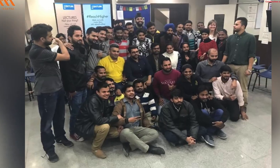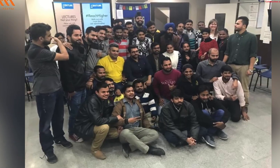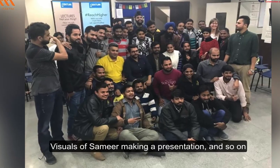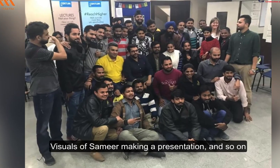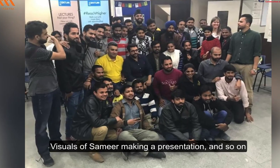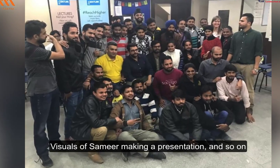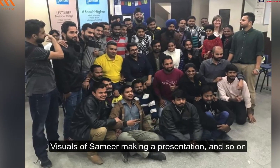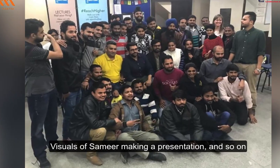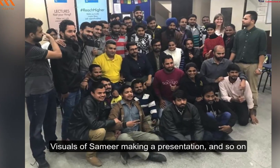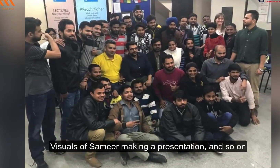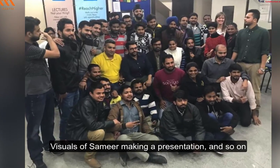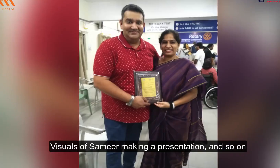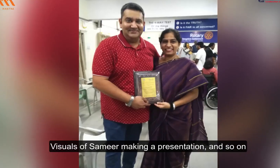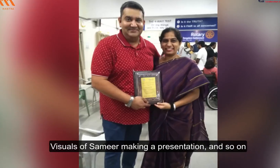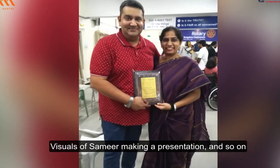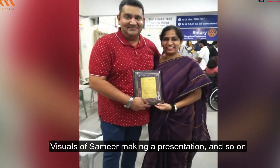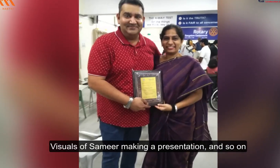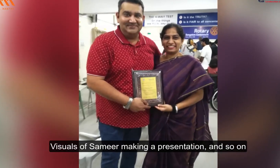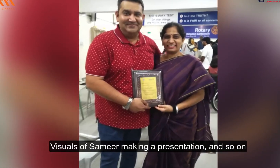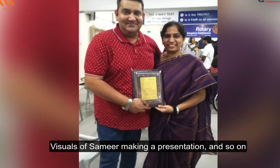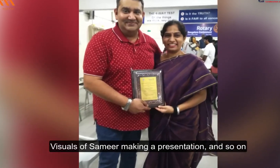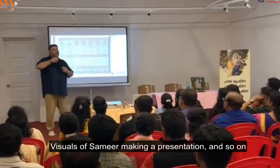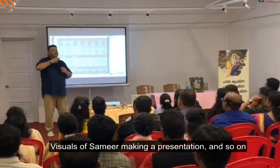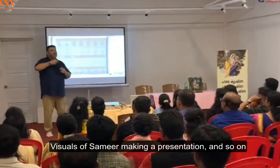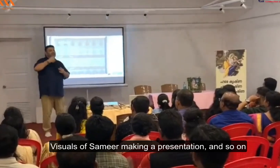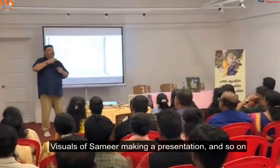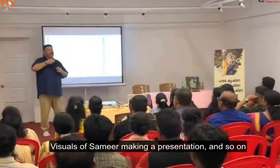स्क्रीन पर प्रस्तुति देते हुए समीर के दृश्य इत्यादि।